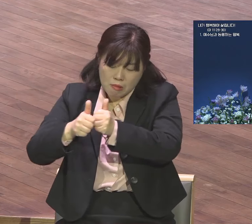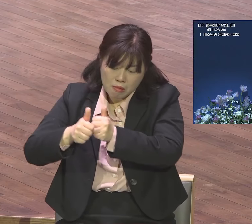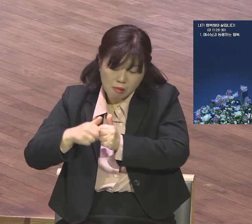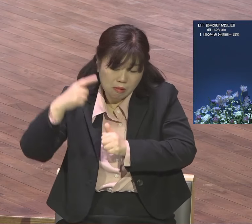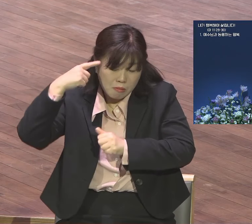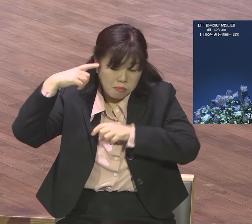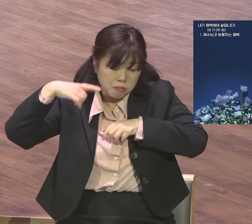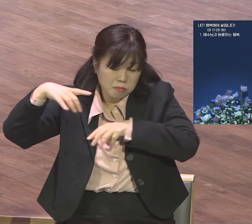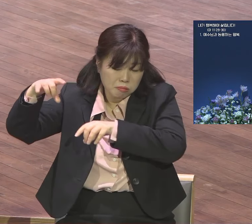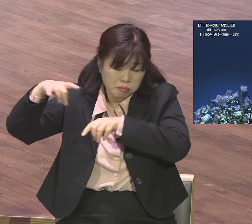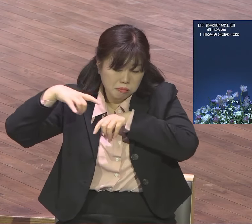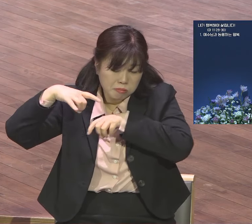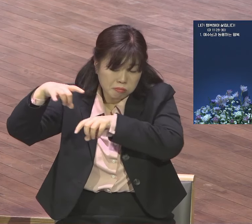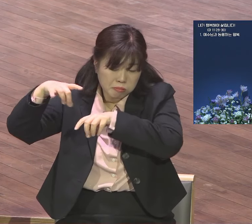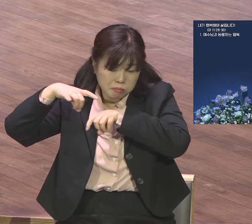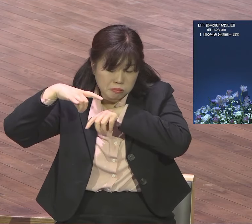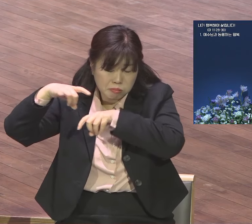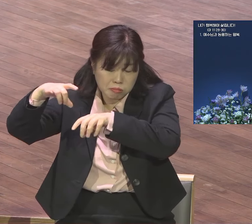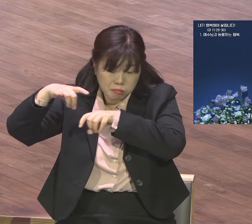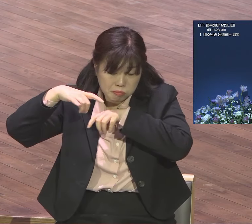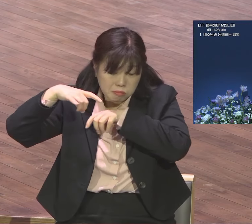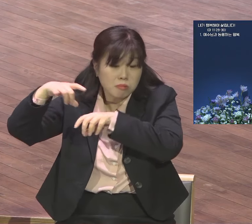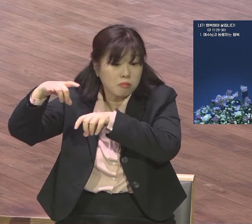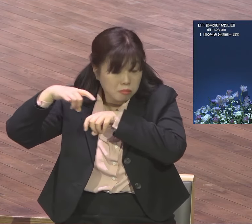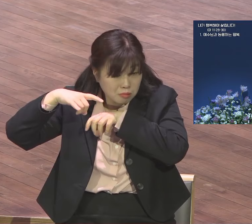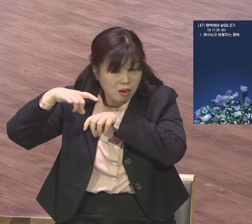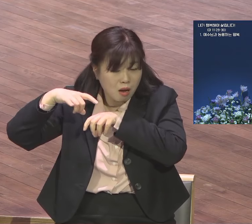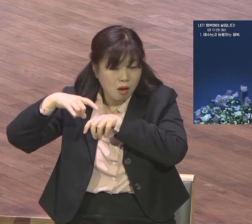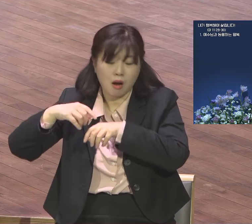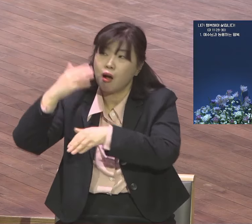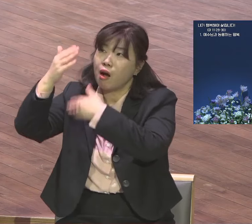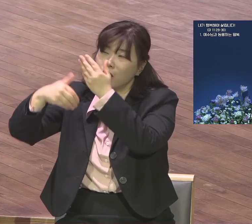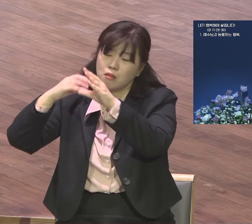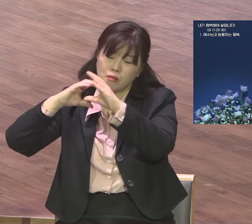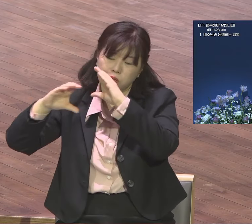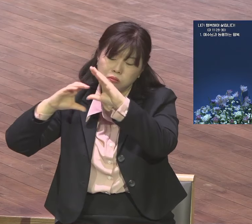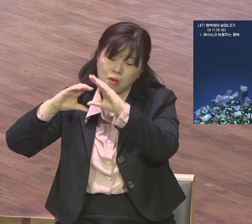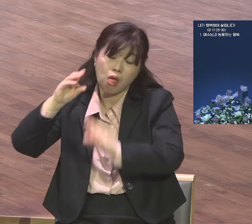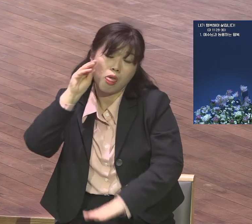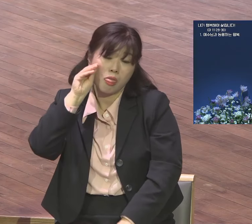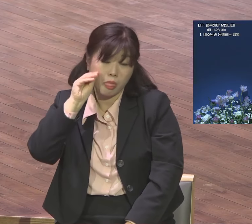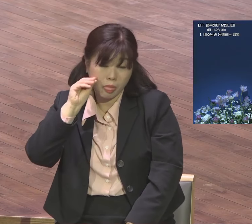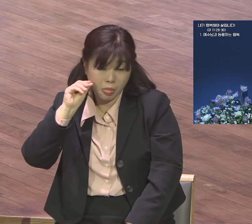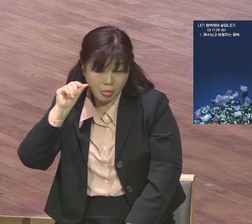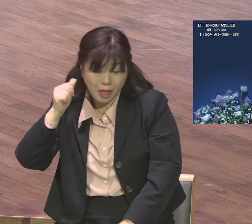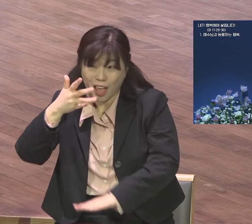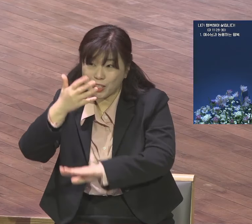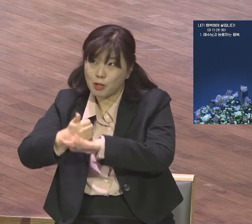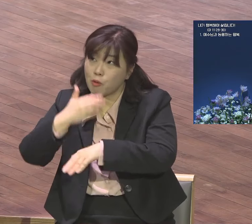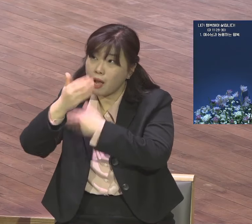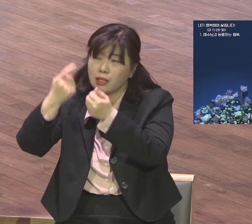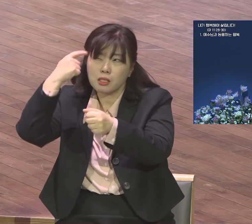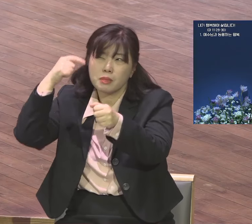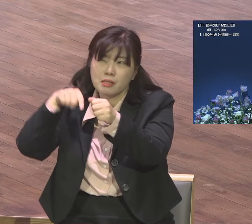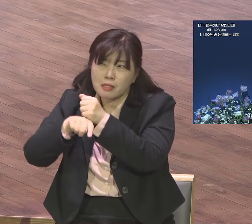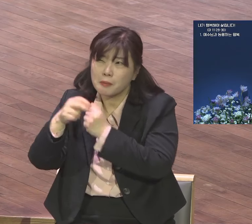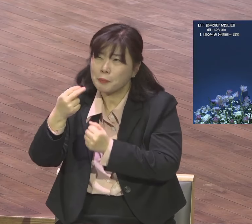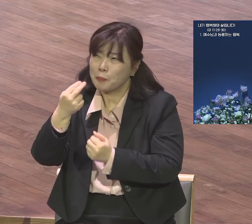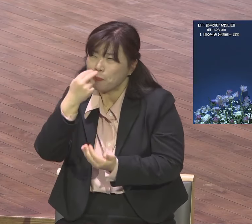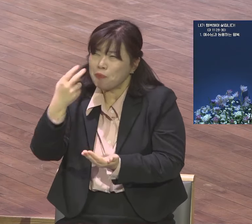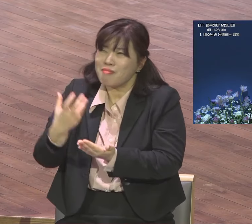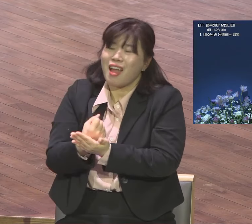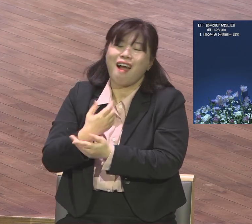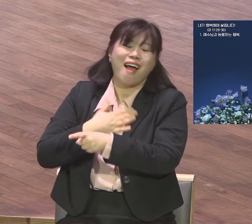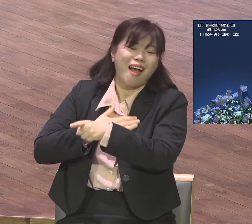우리가 알 수 있는 것입니다. 모세는 하나님과 소통하며 하나님의 뜻과 계획을 알고 실천하는데 그